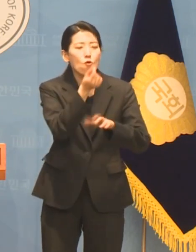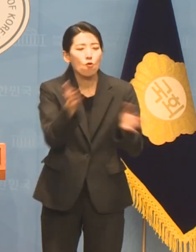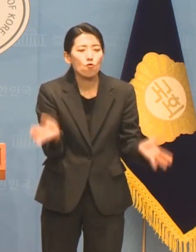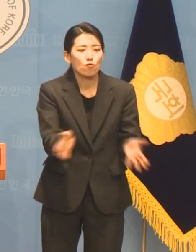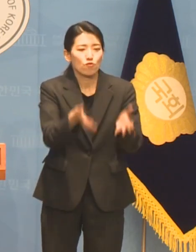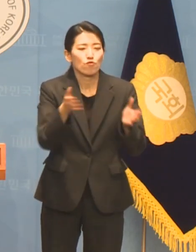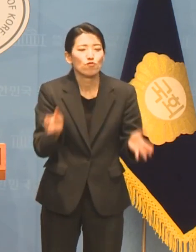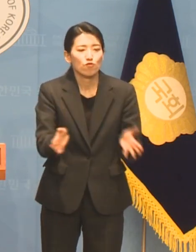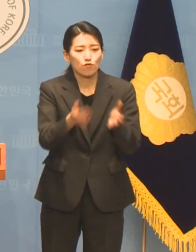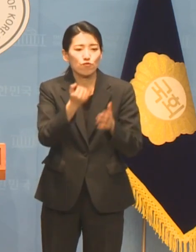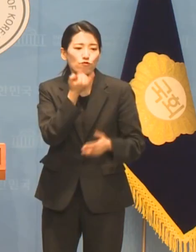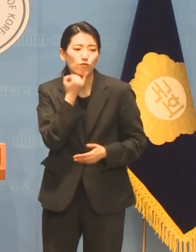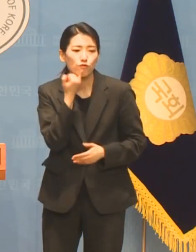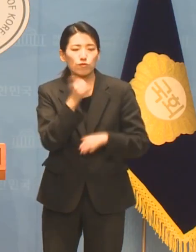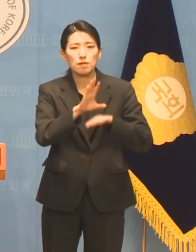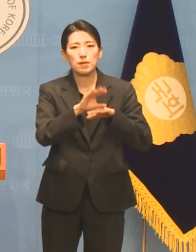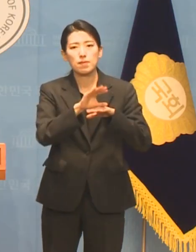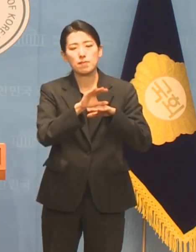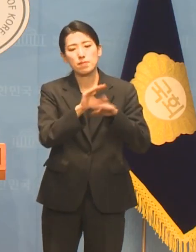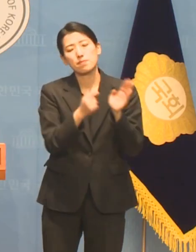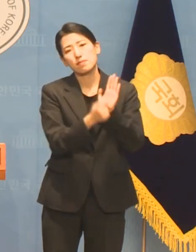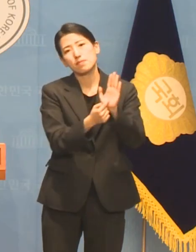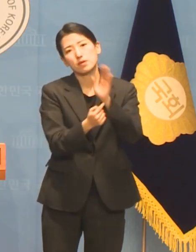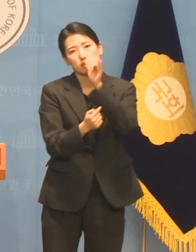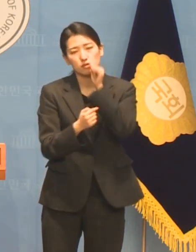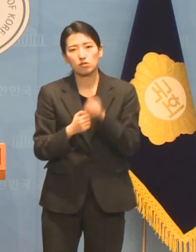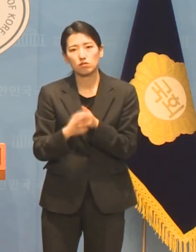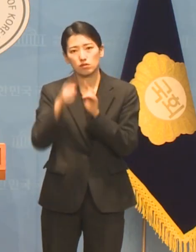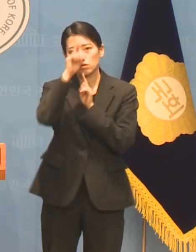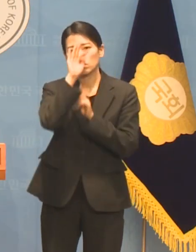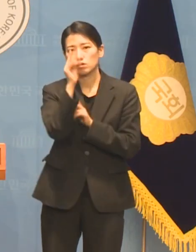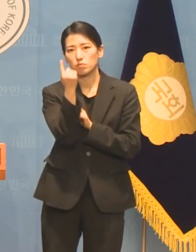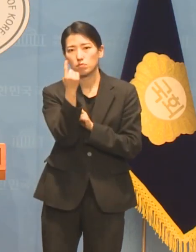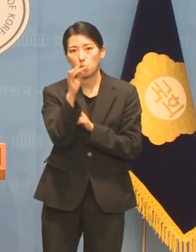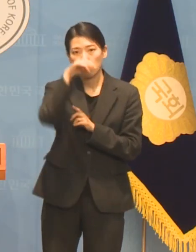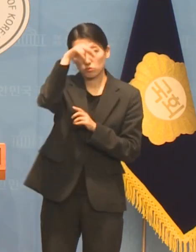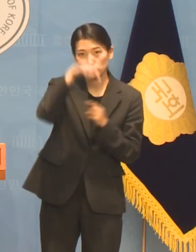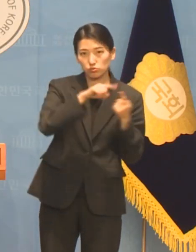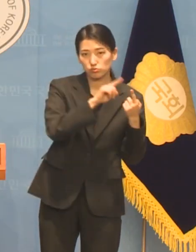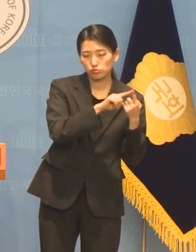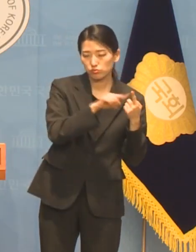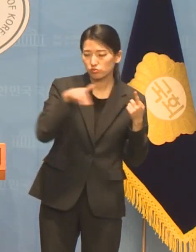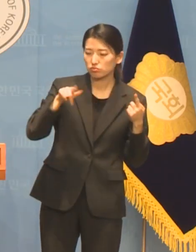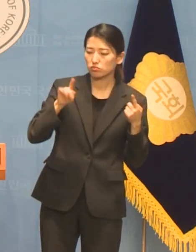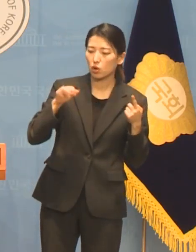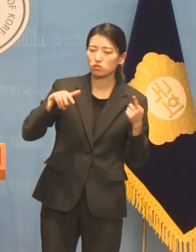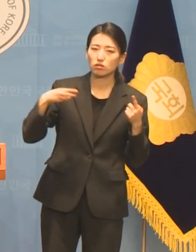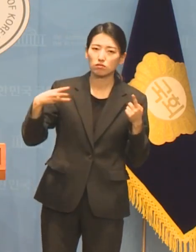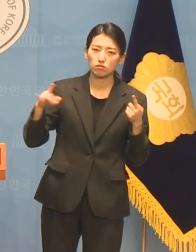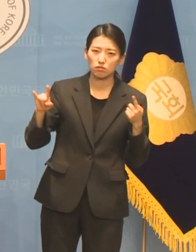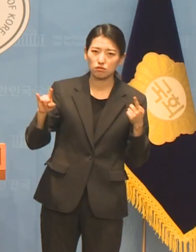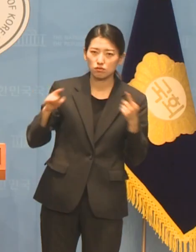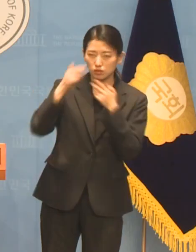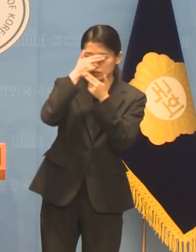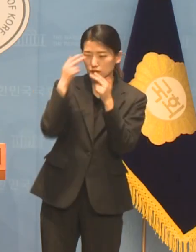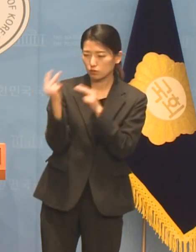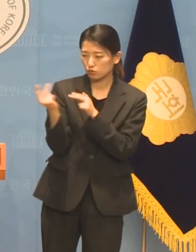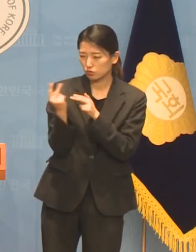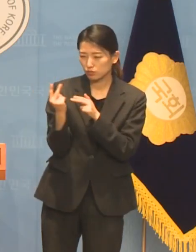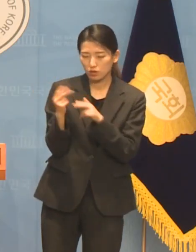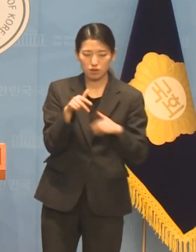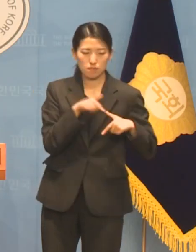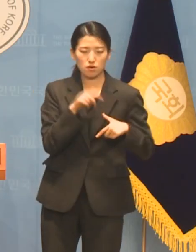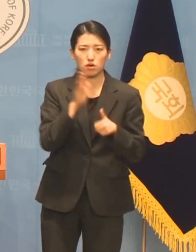내용을 방송하였다고 판단하였습니다. 이봉규 TV는 이재명 대표와 정청래 의원에 대한 허위사실 유포 및 명예훼손성